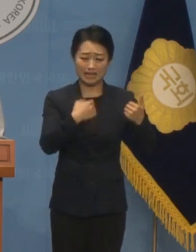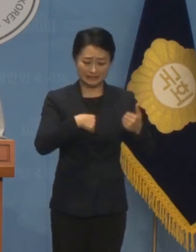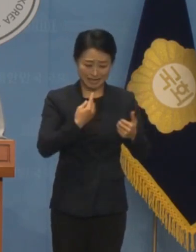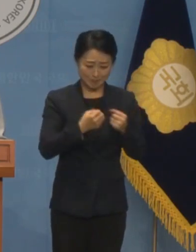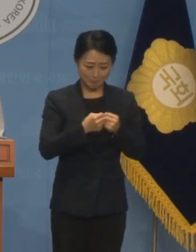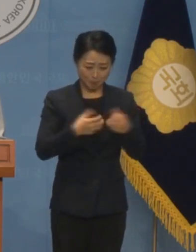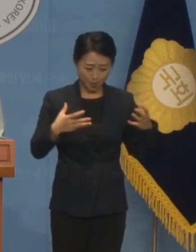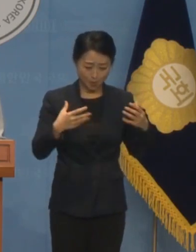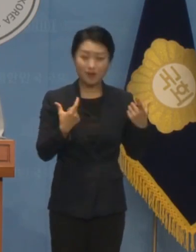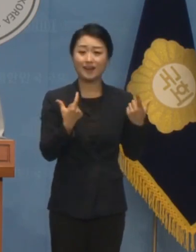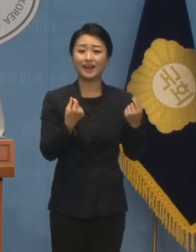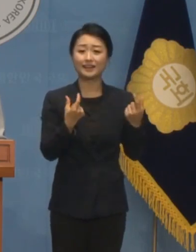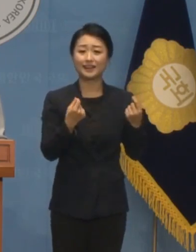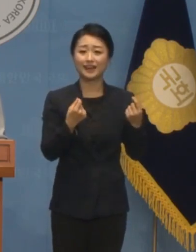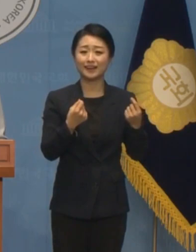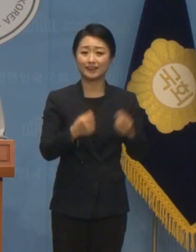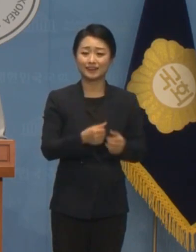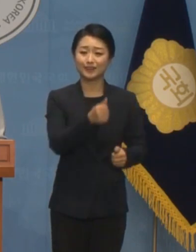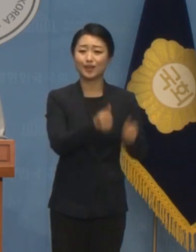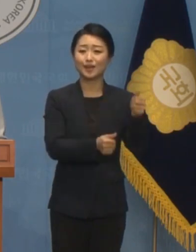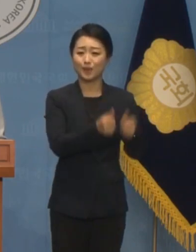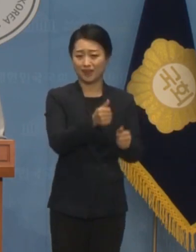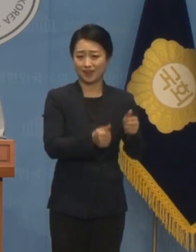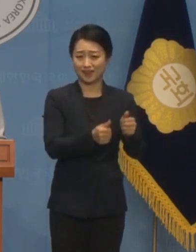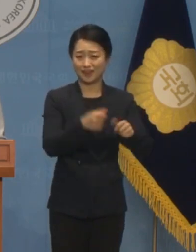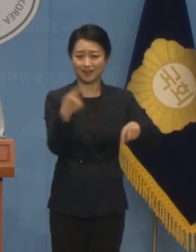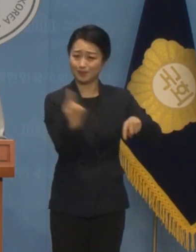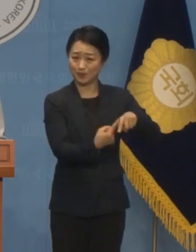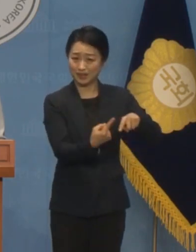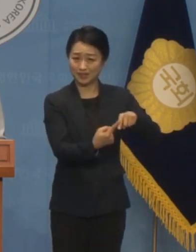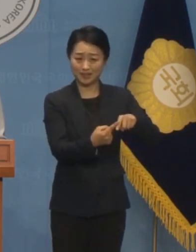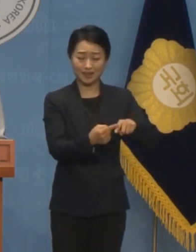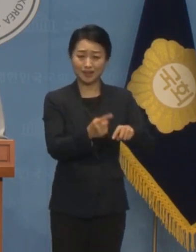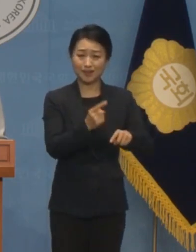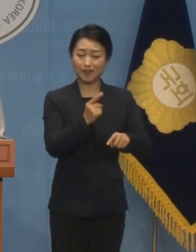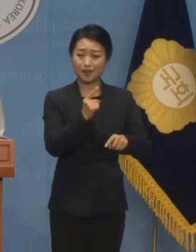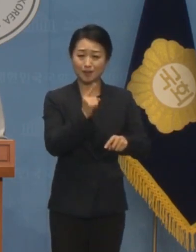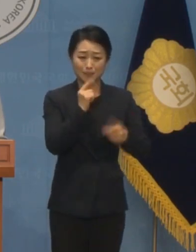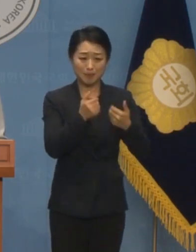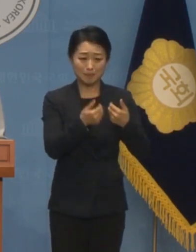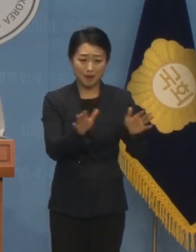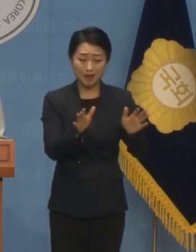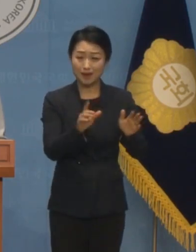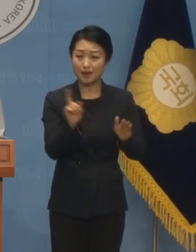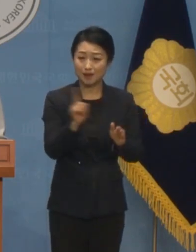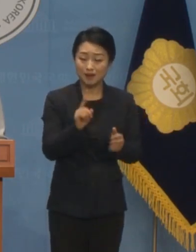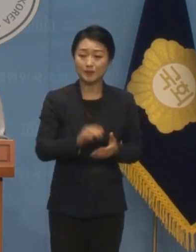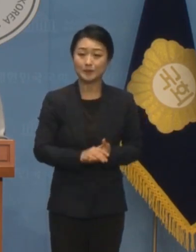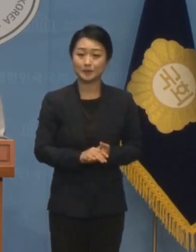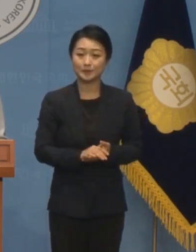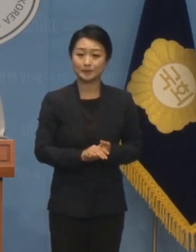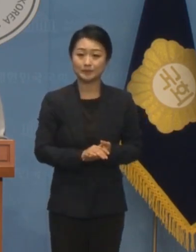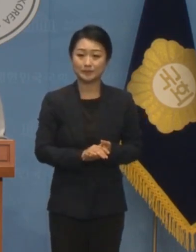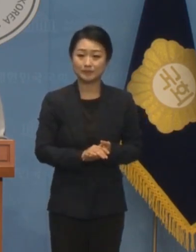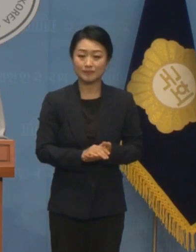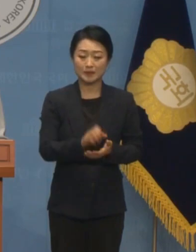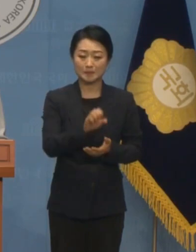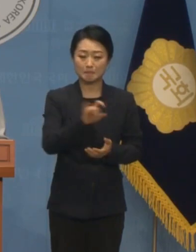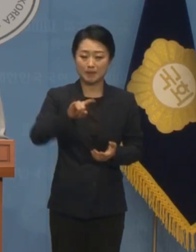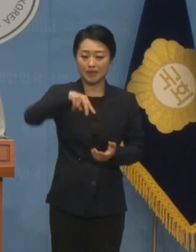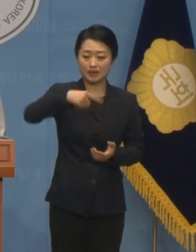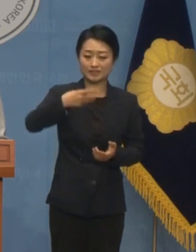경연대회를 방불케 했습니다. 전당대회 과정에서 폭로된 패스트트랙 공소 취소